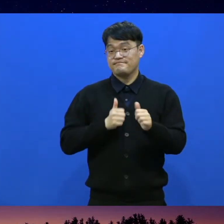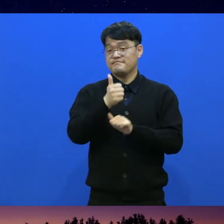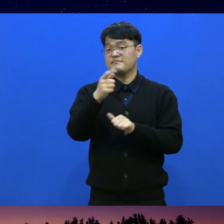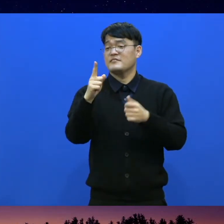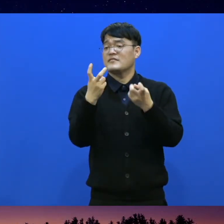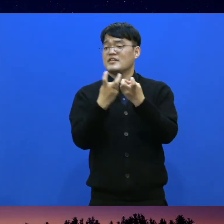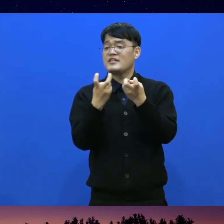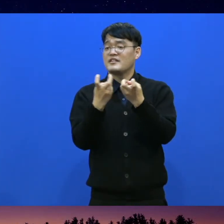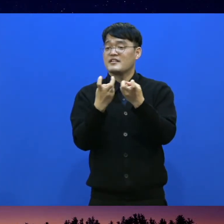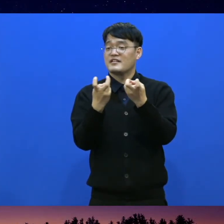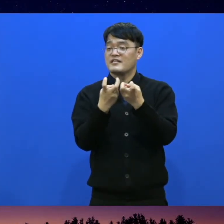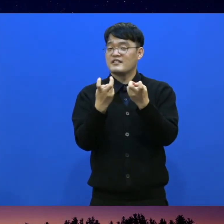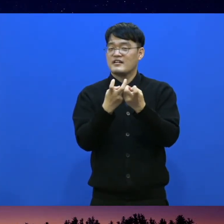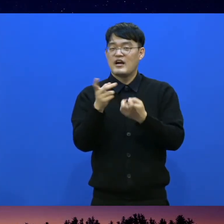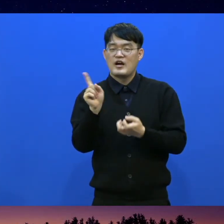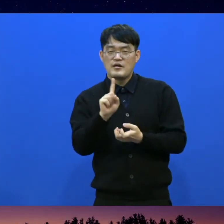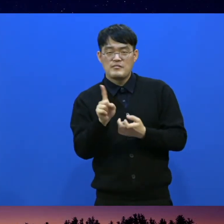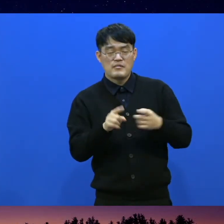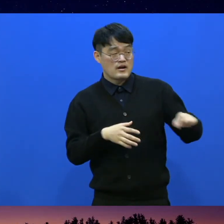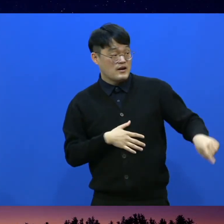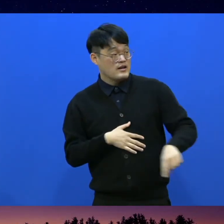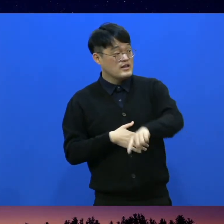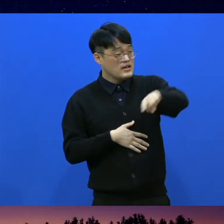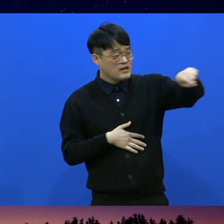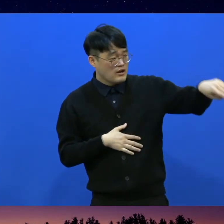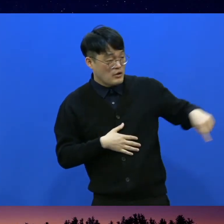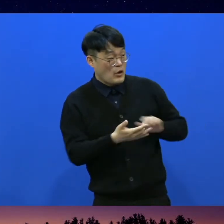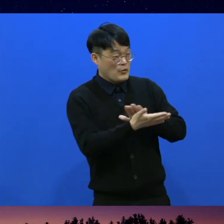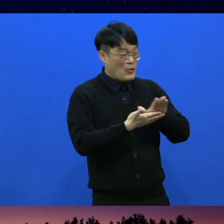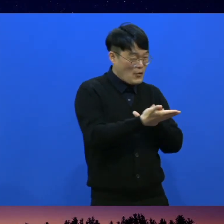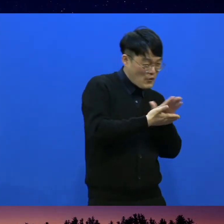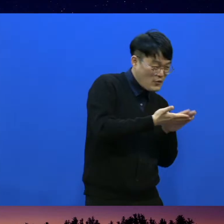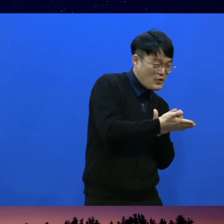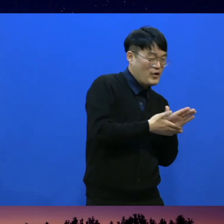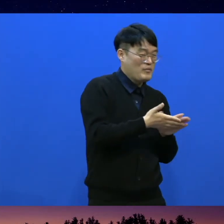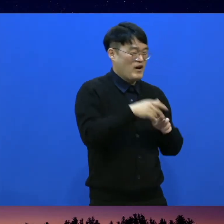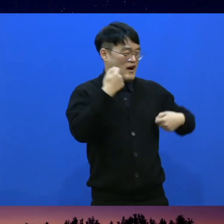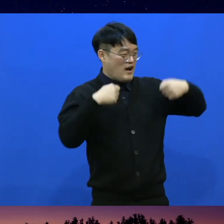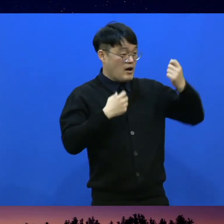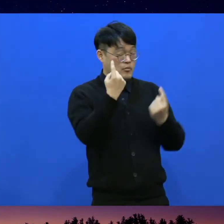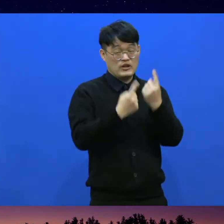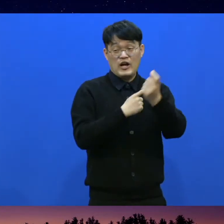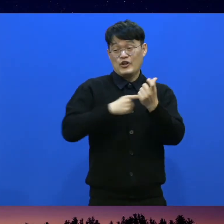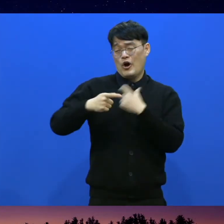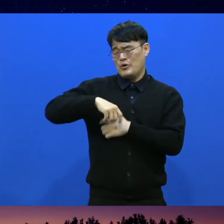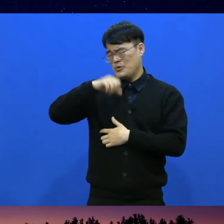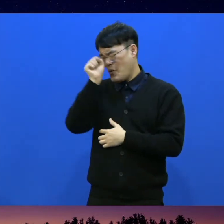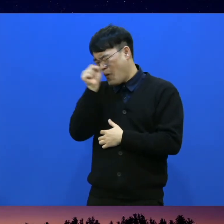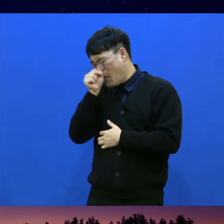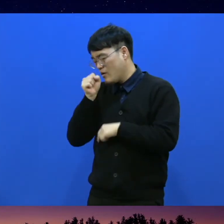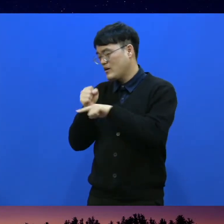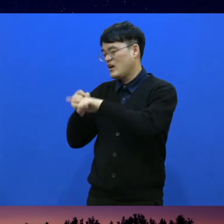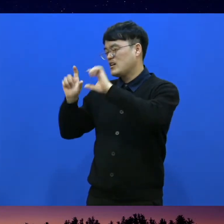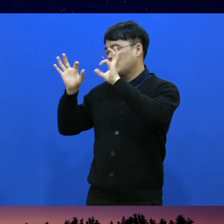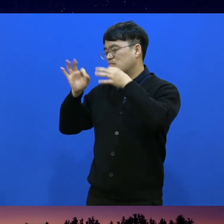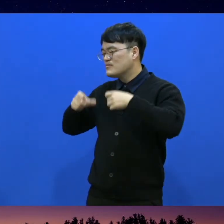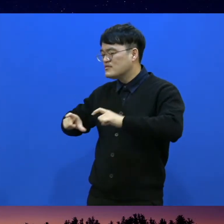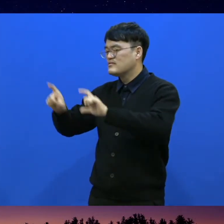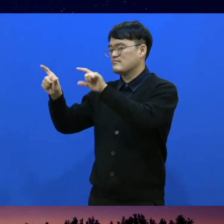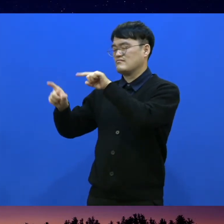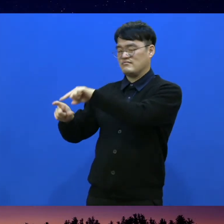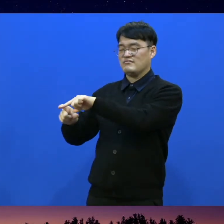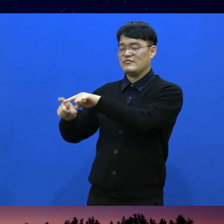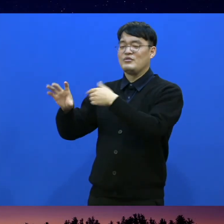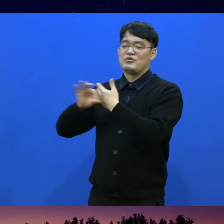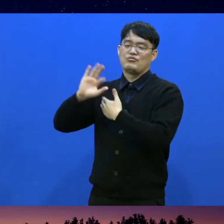레저 할리데이 간 거보다 더 좋으면 여기가 검찰이 좋은데요. 근데 뭐 재미도 없고 지루하고 은혜도 안 되고 막